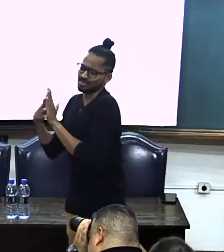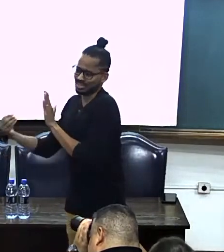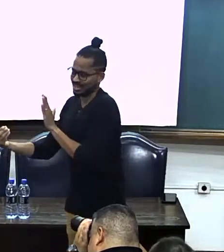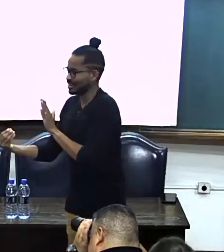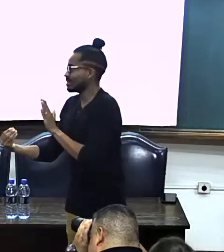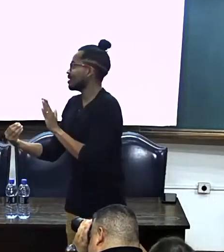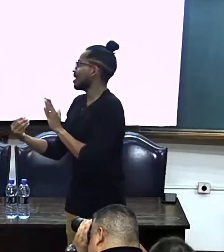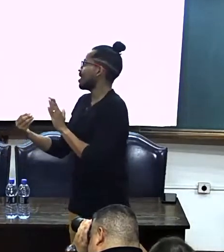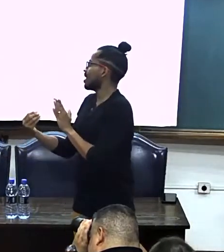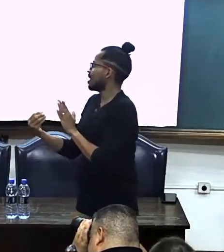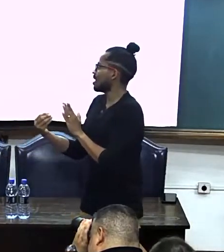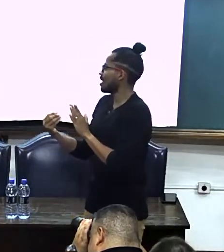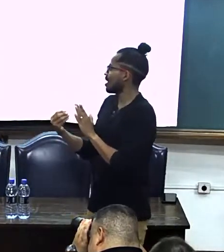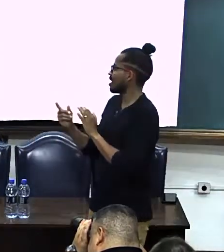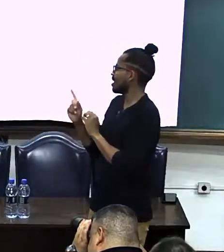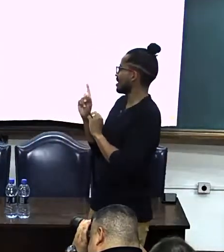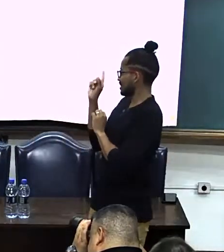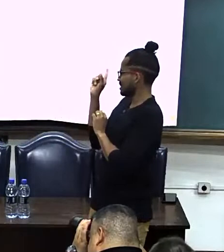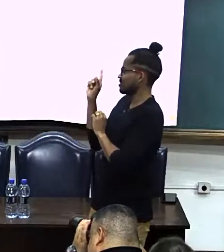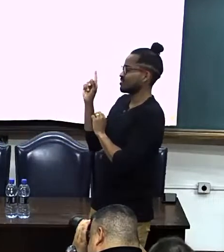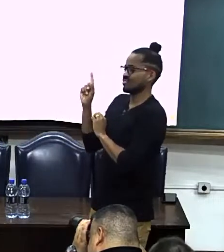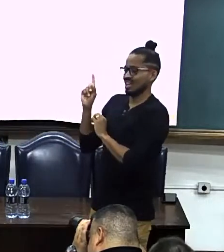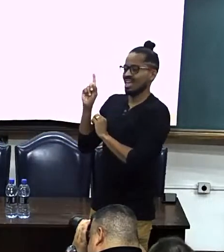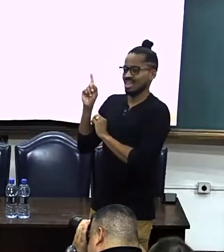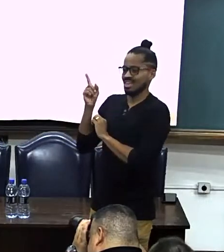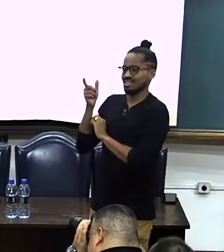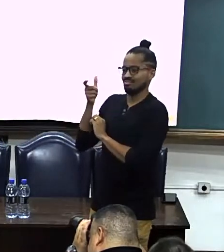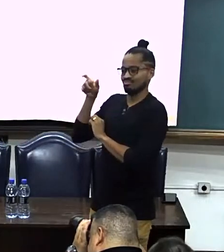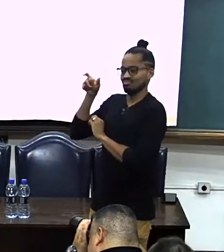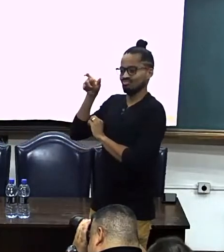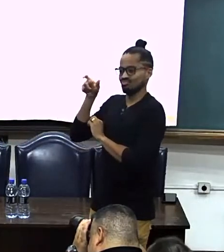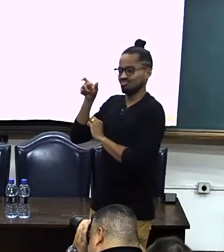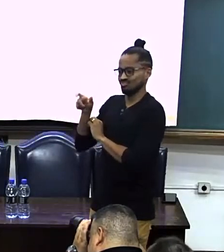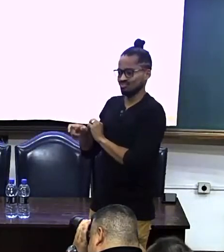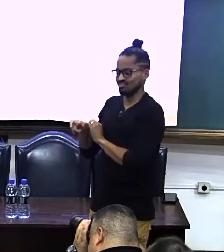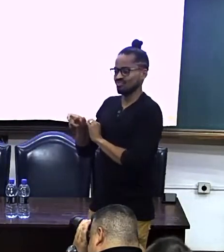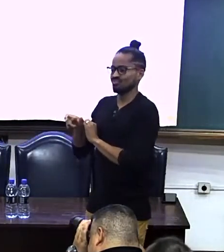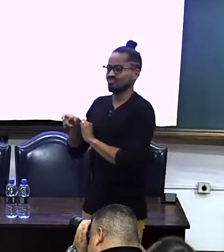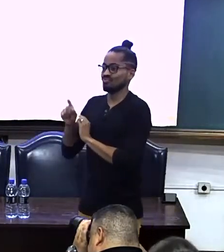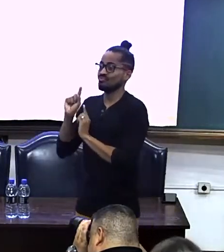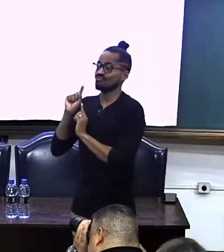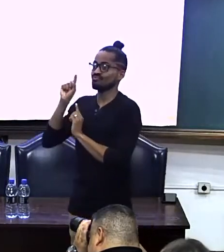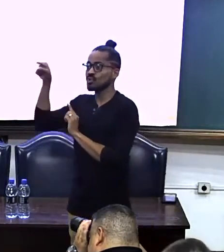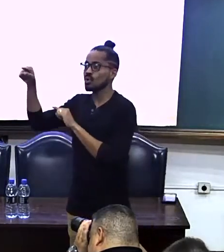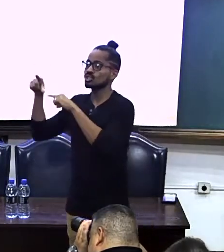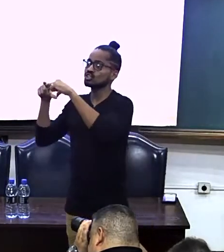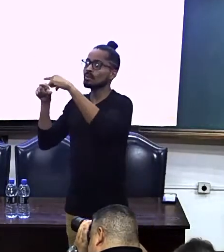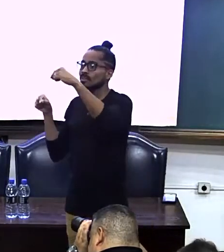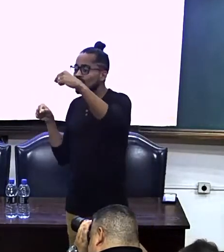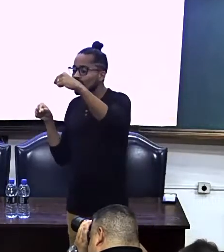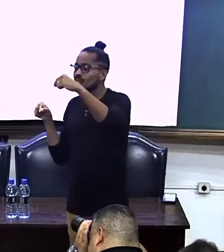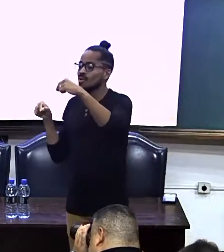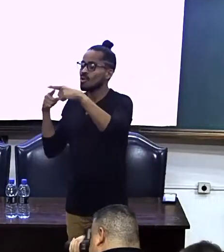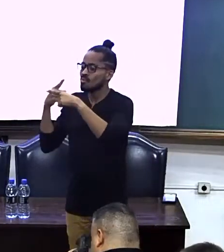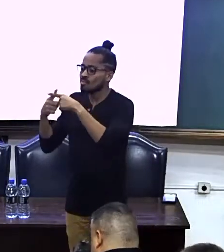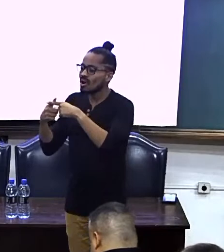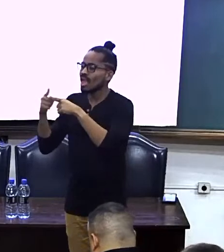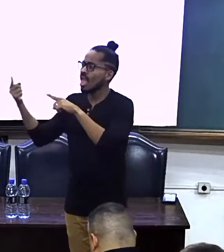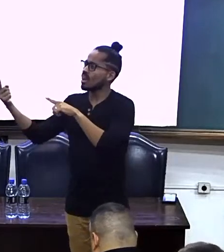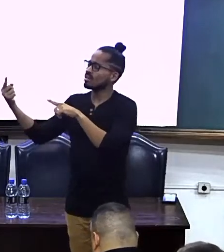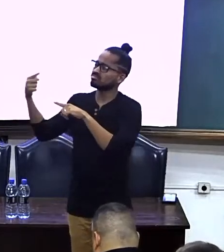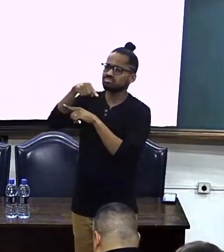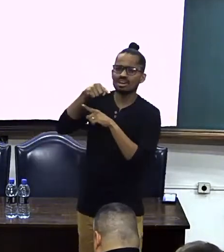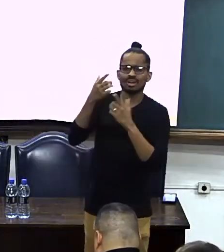Japan about in 2013 because he was interested in the Amazon language of